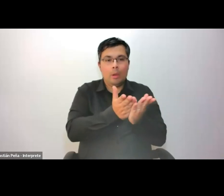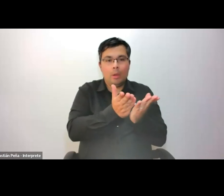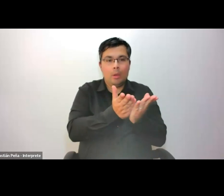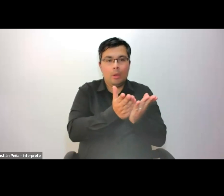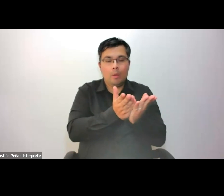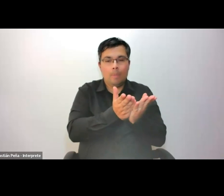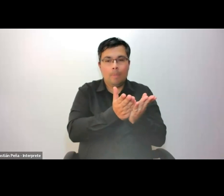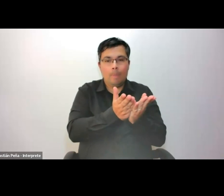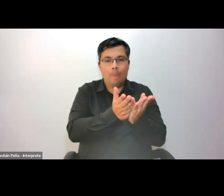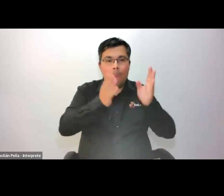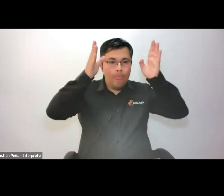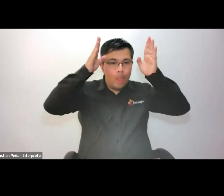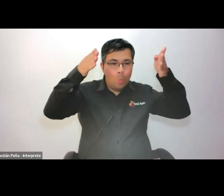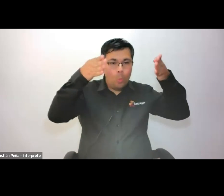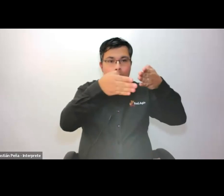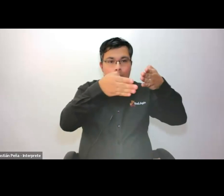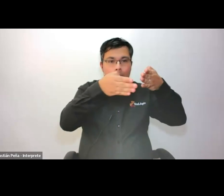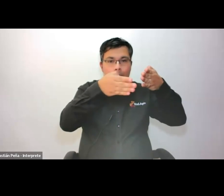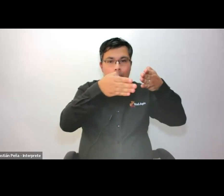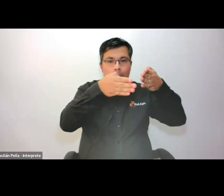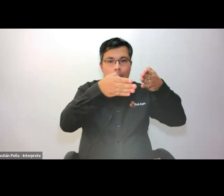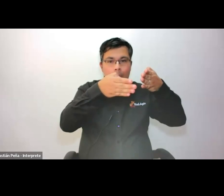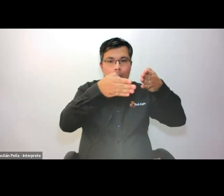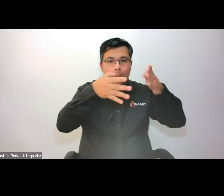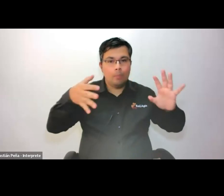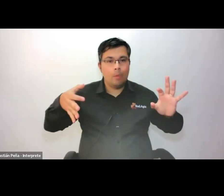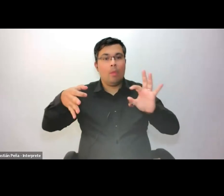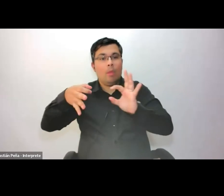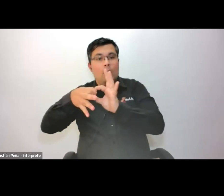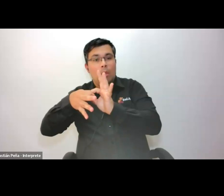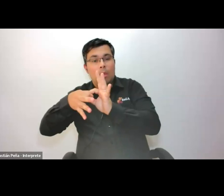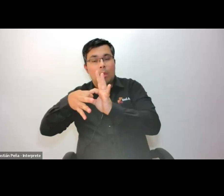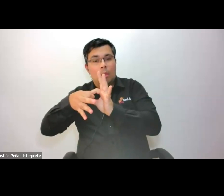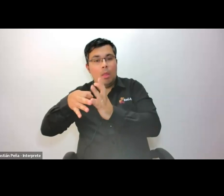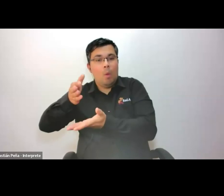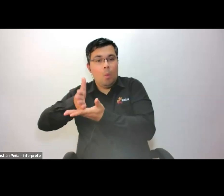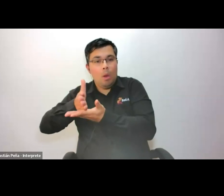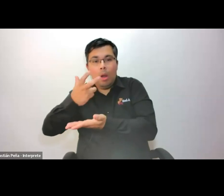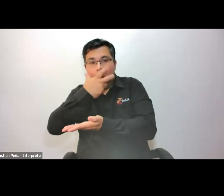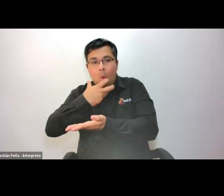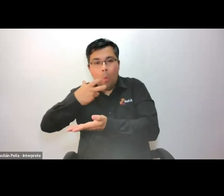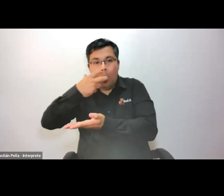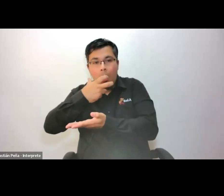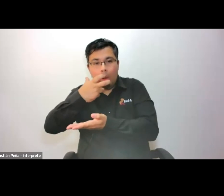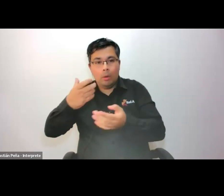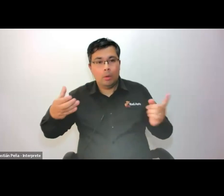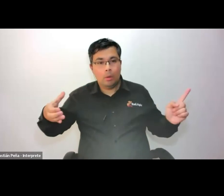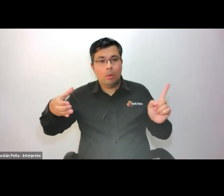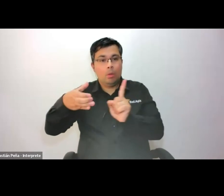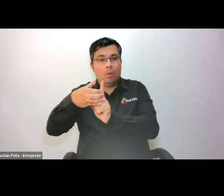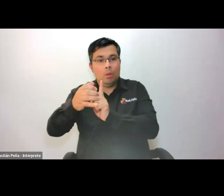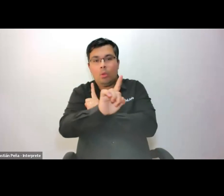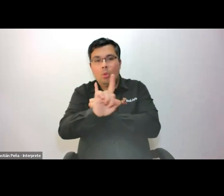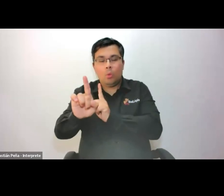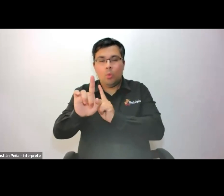estudiante autista, forme parte de una escuela de lenguaje. Ahora, la pregunta habitual, y donde siempre se genera la atención, es